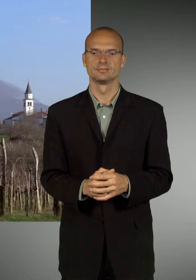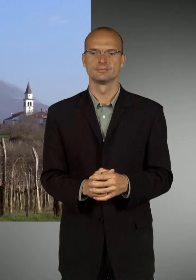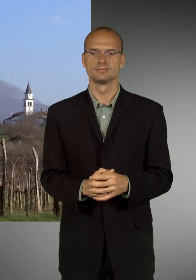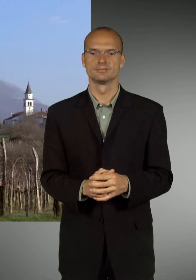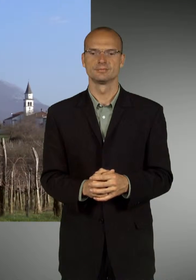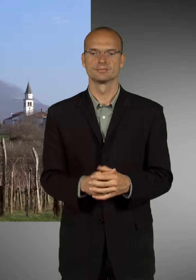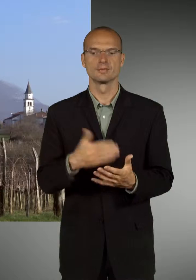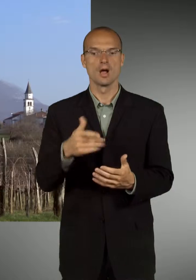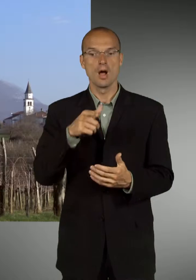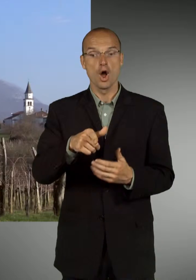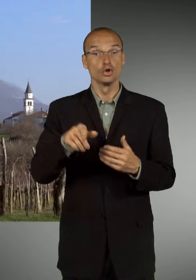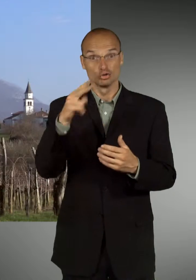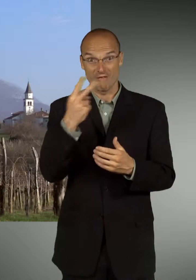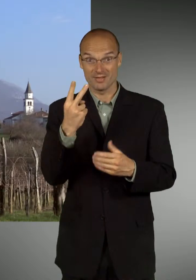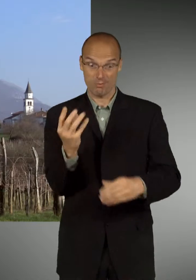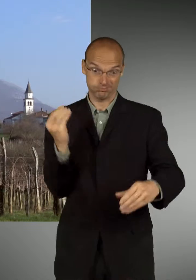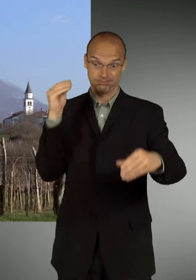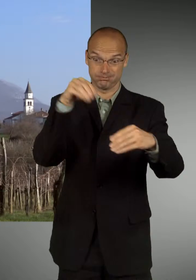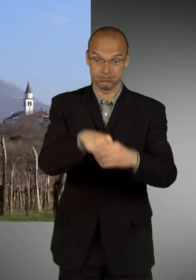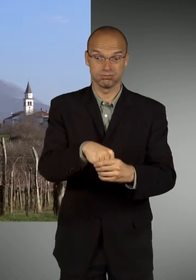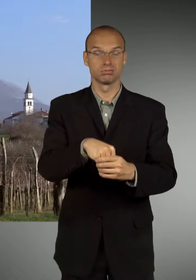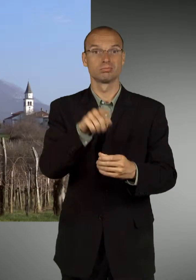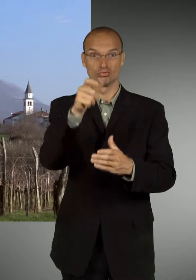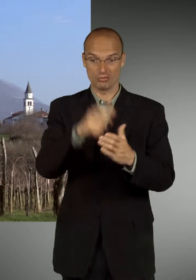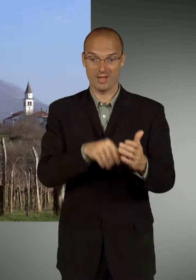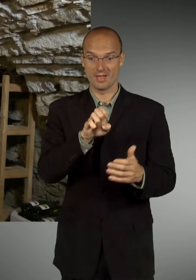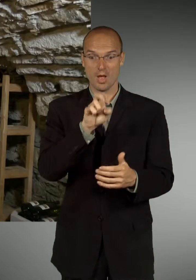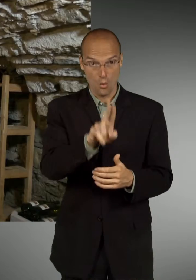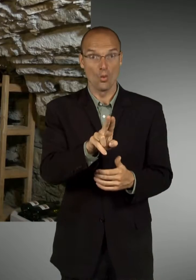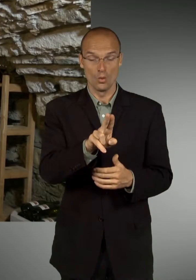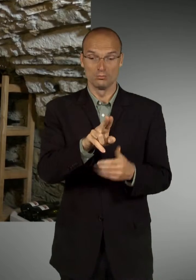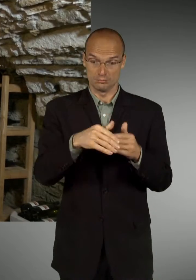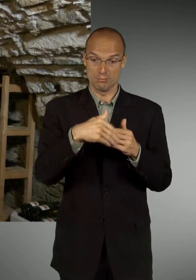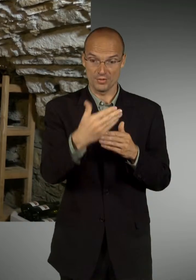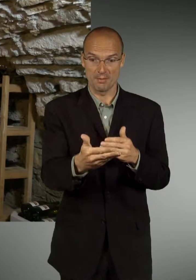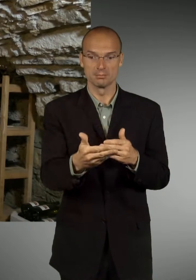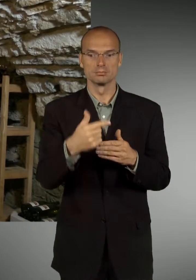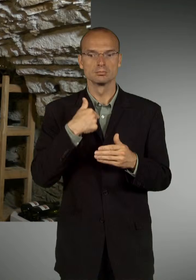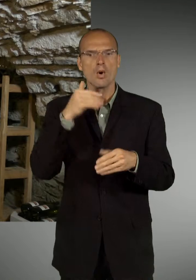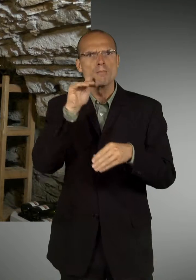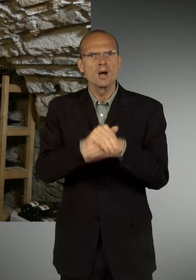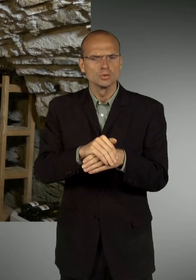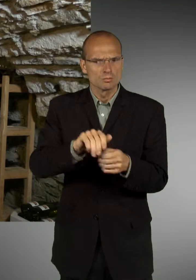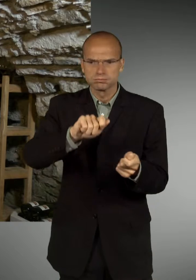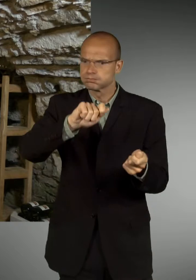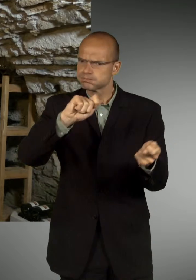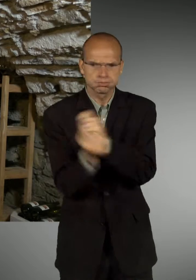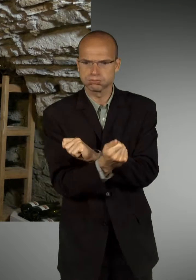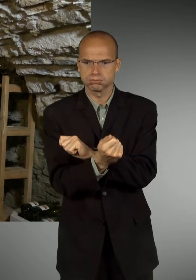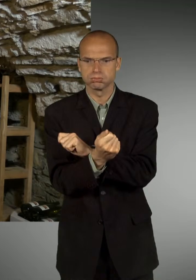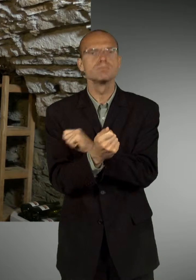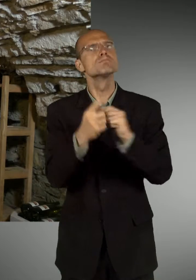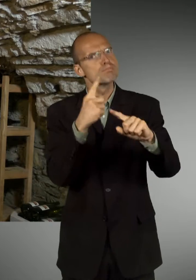Dopo che la Slovenia è diventata membro dell'Unione Europea, ho notato dei cambiamenti radicali,